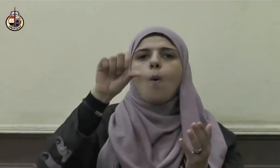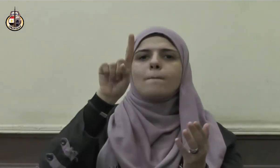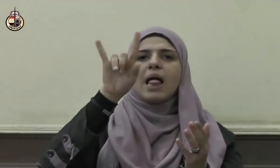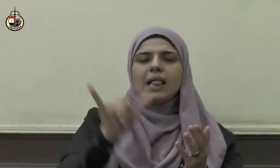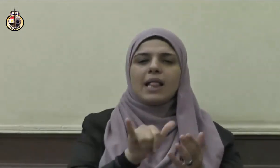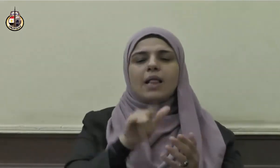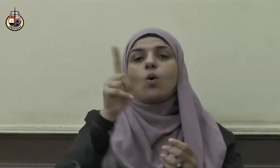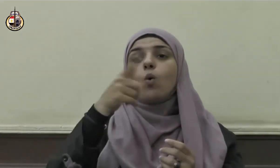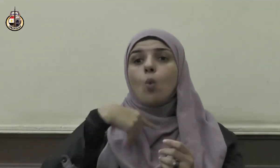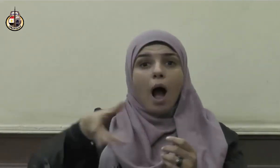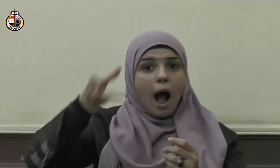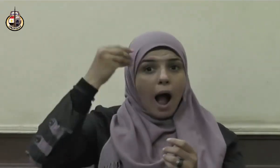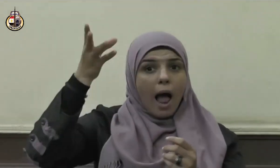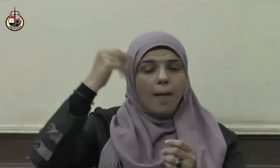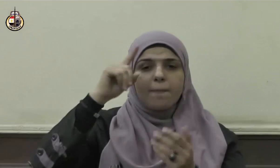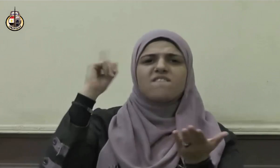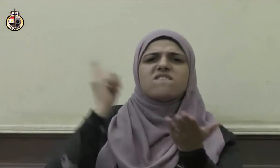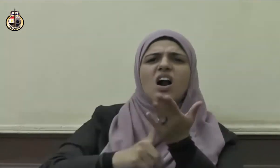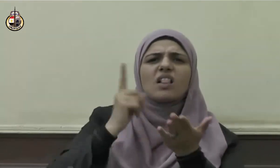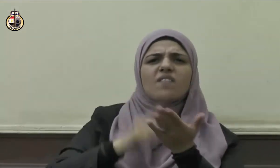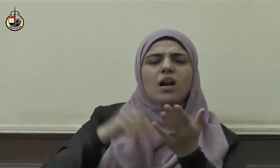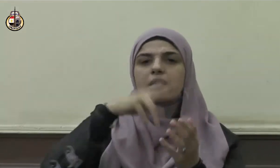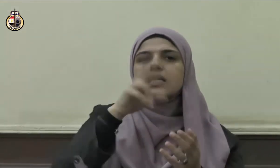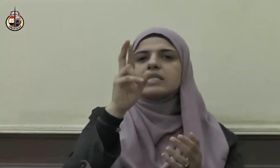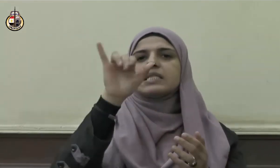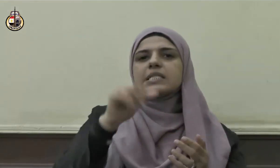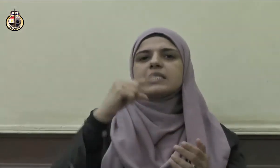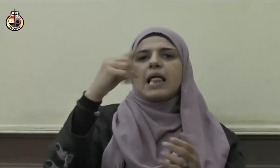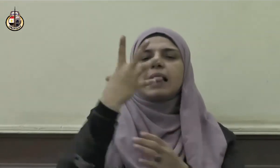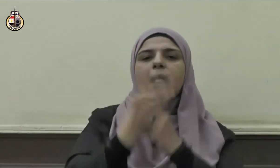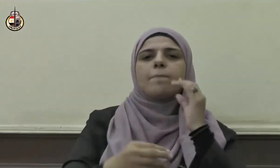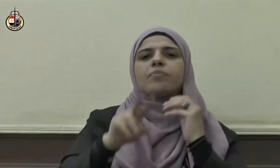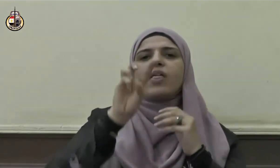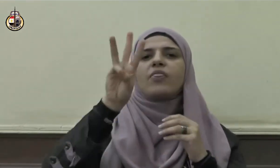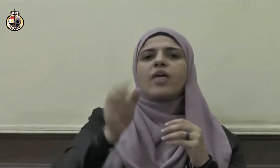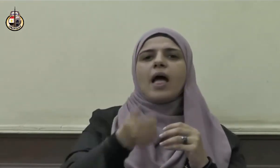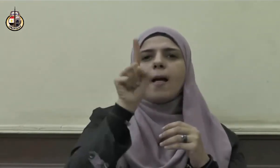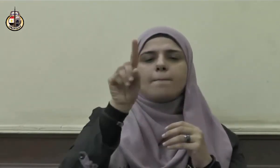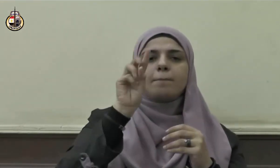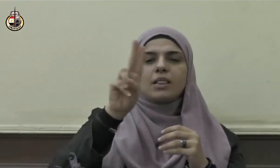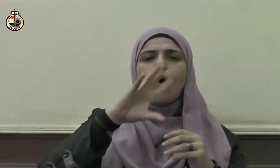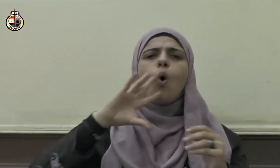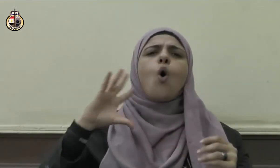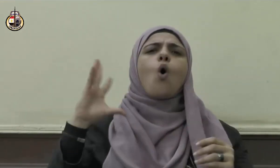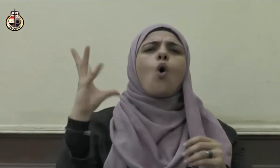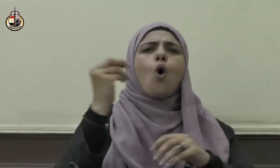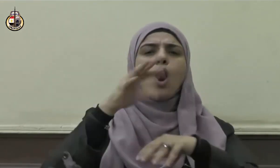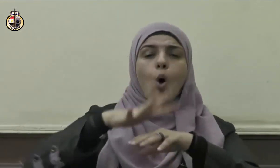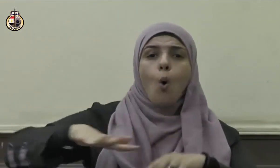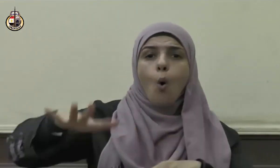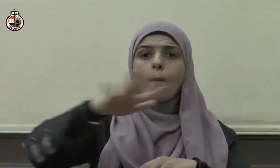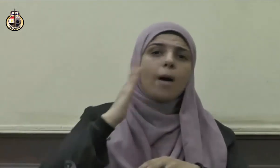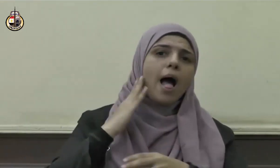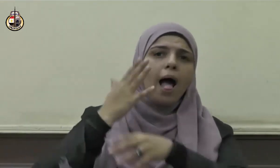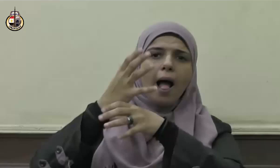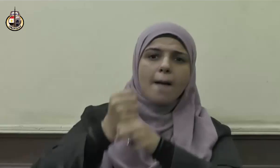وأعلمها بالفرائض زيد بن ثابت. ولكل أمة أمين، وأمين هذه